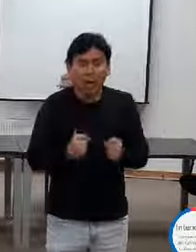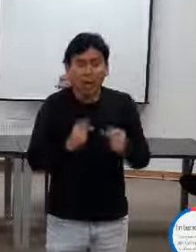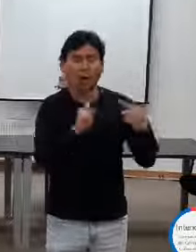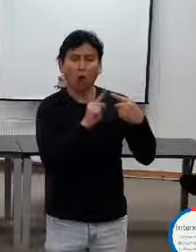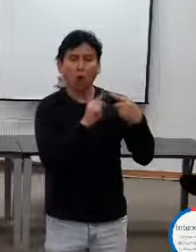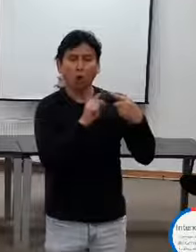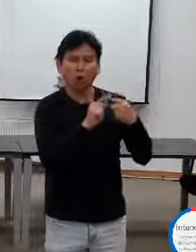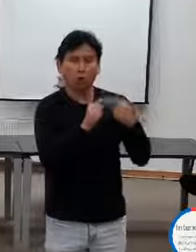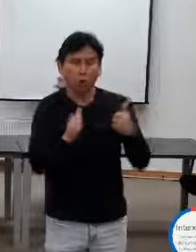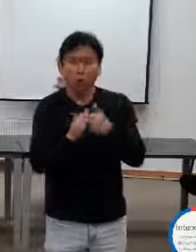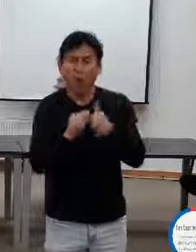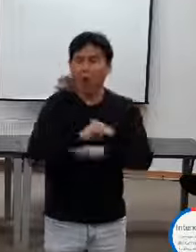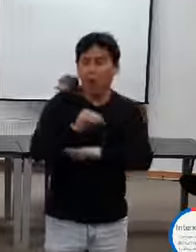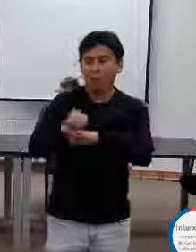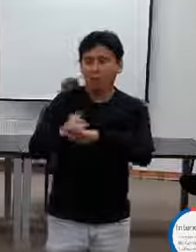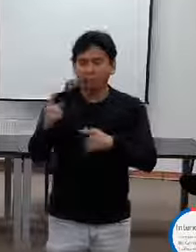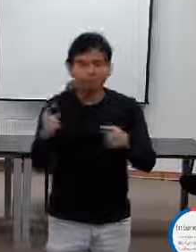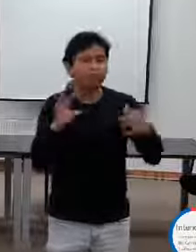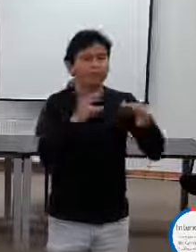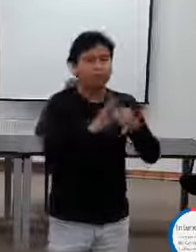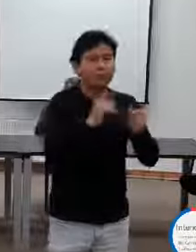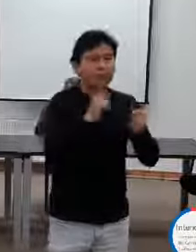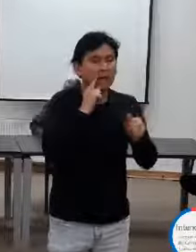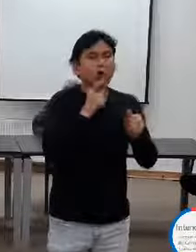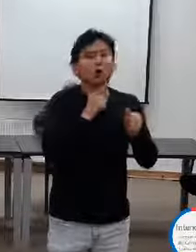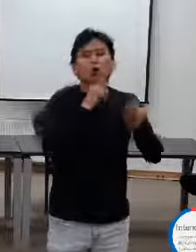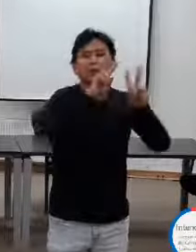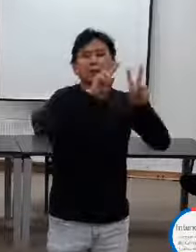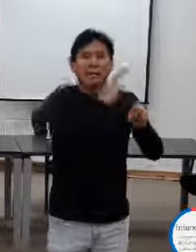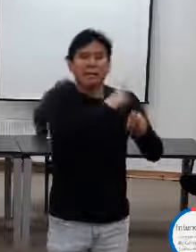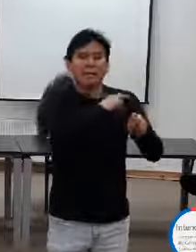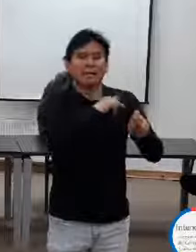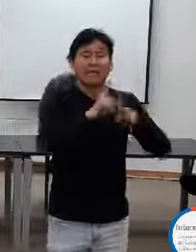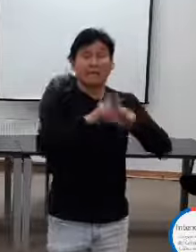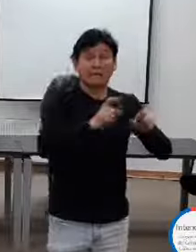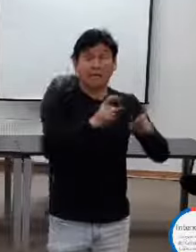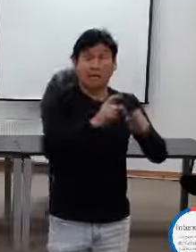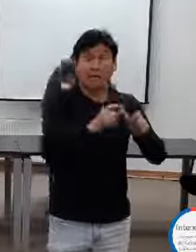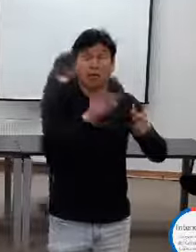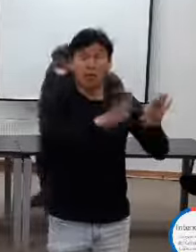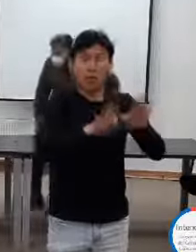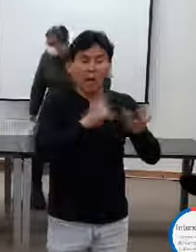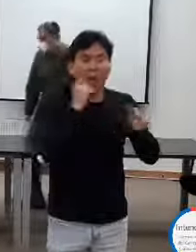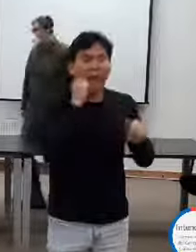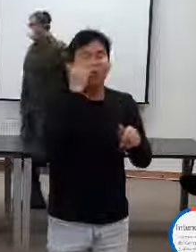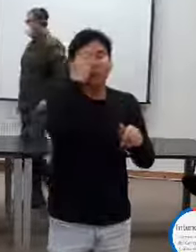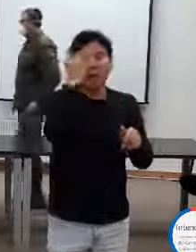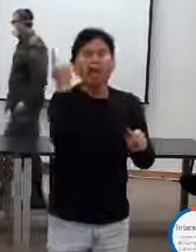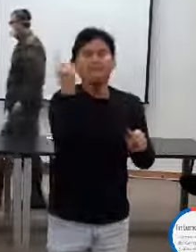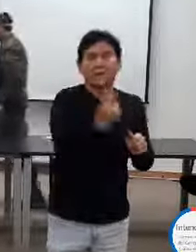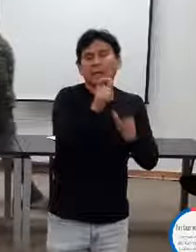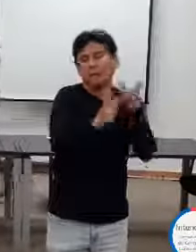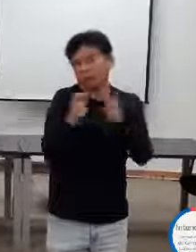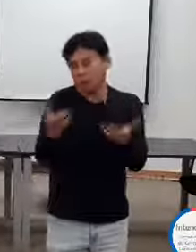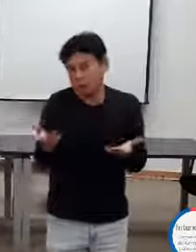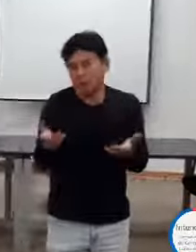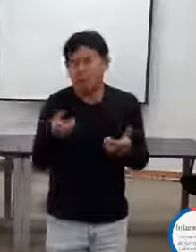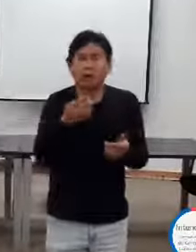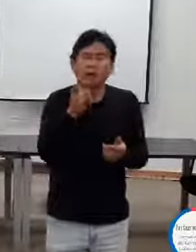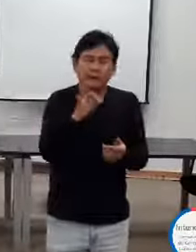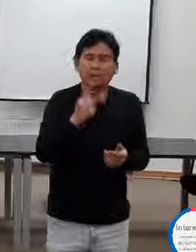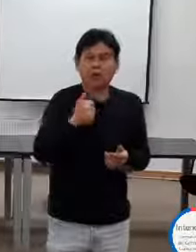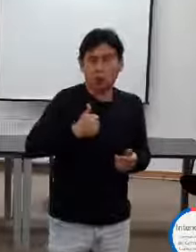contacto con la autoridad sanitaria del lugar, se toma contacto con la autoridad marítima, y ellos ya tienen más antecedentes de que tal día va a llegar tal y tal persona